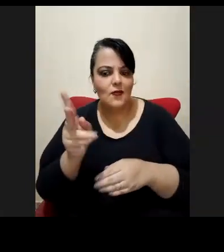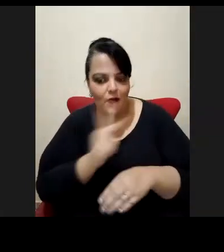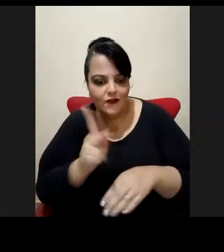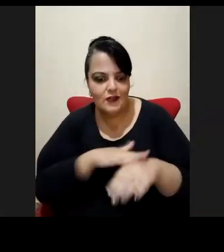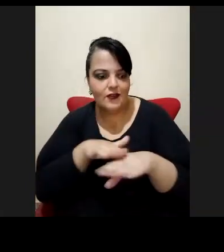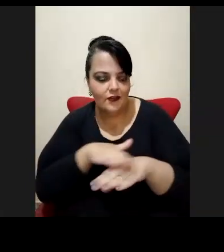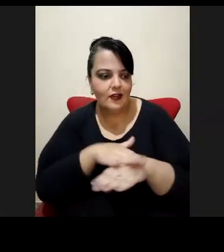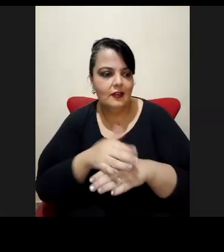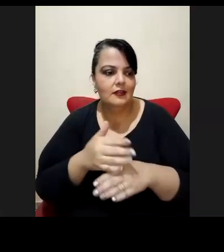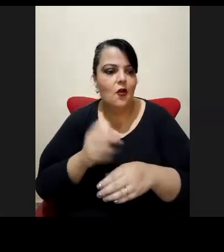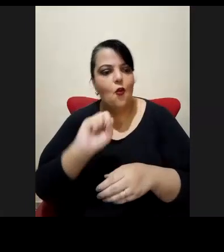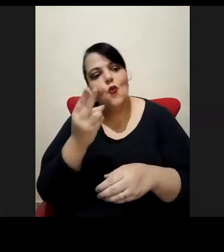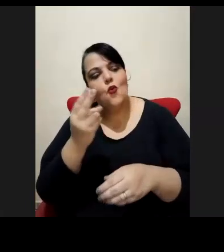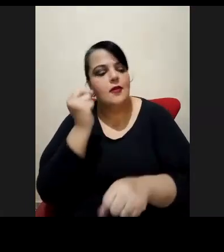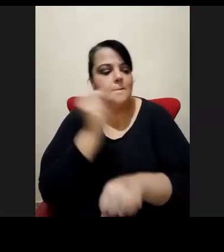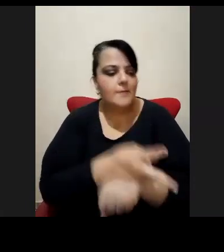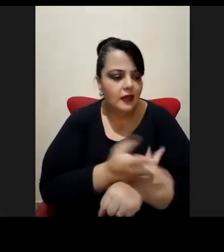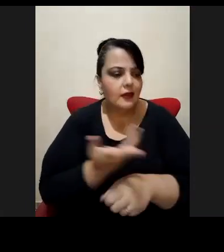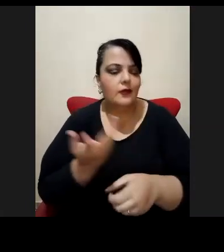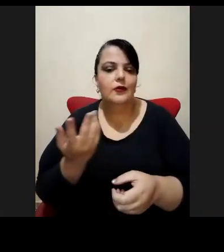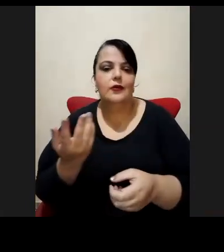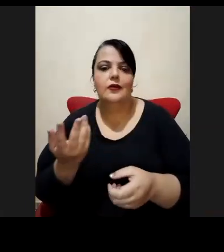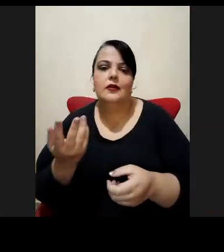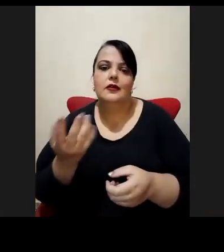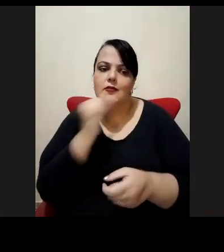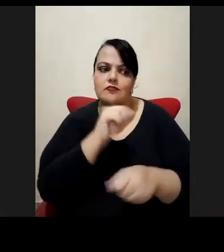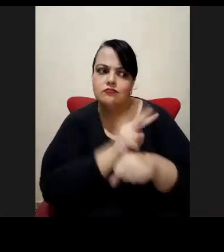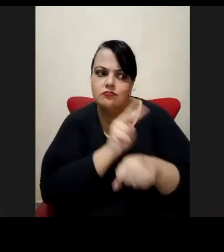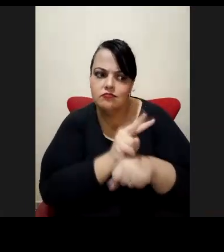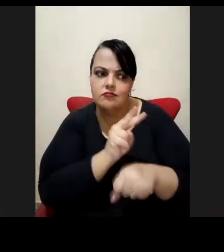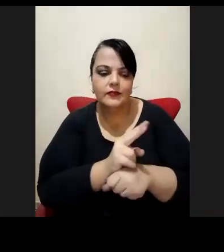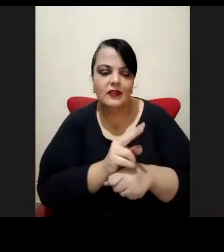arrumar um emprego, assim, e manter-se lá mesmo não sendo, né,